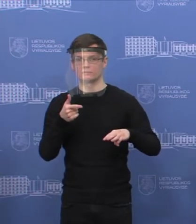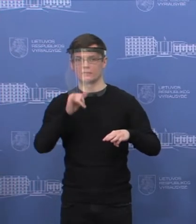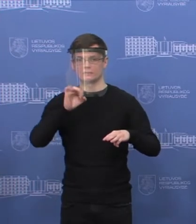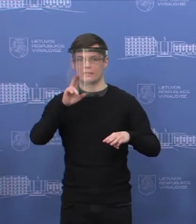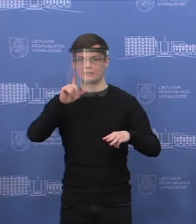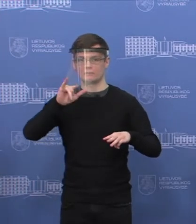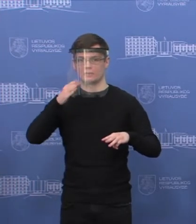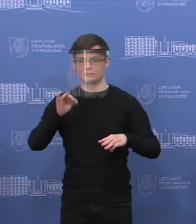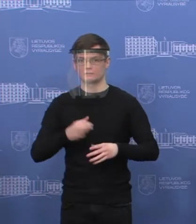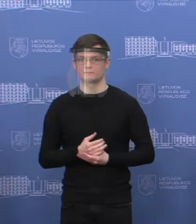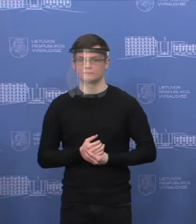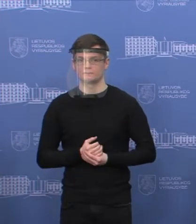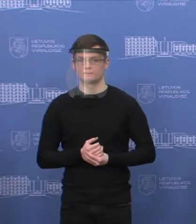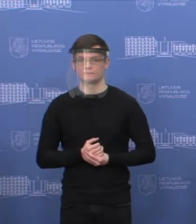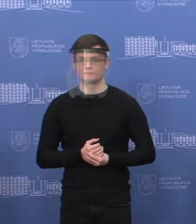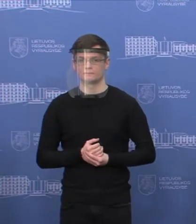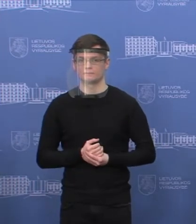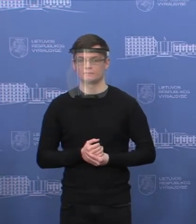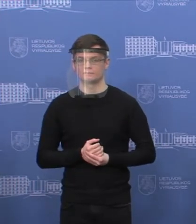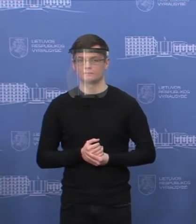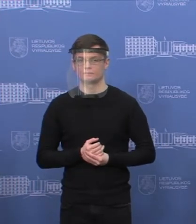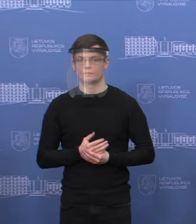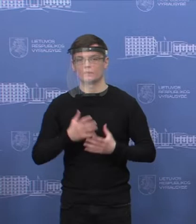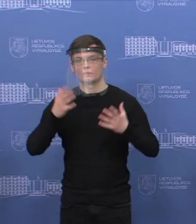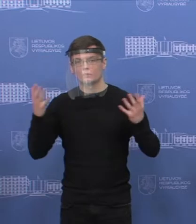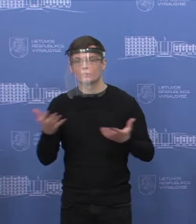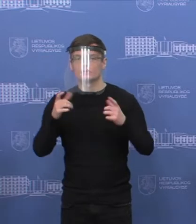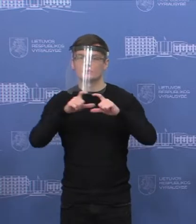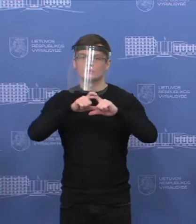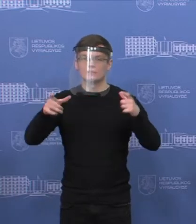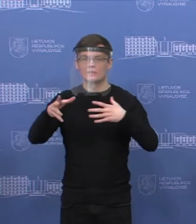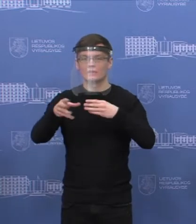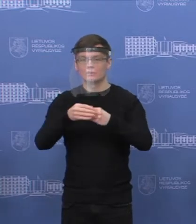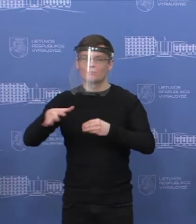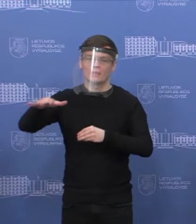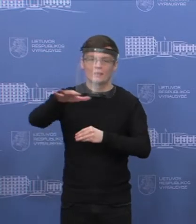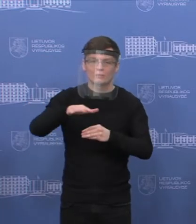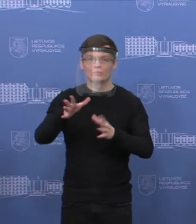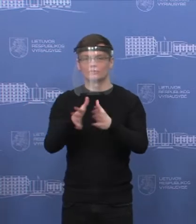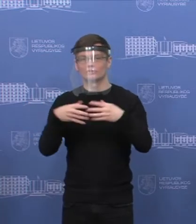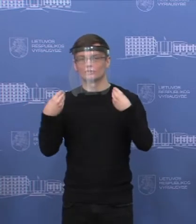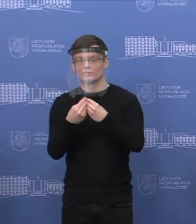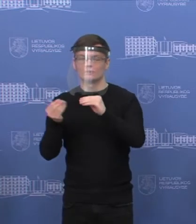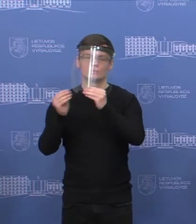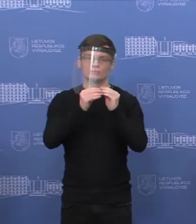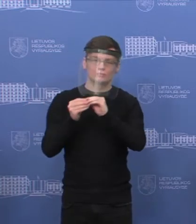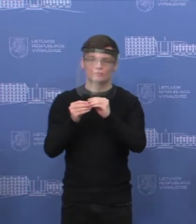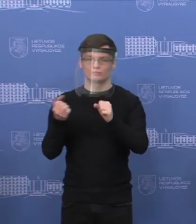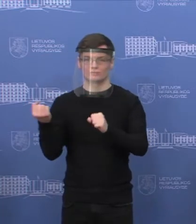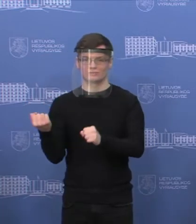ugdymo įstaiga kartu su bendruomenė ir šeimomis turėtų aptarti štai tuos pagrindinius įsipareigojimus ir